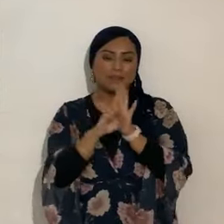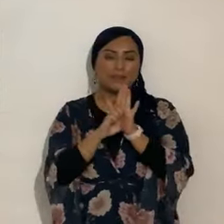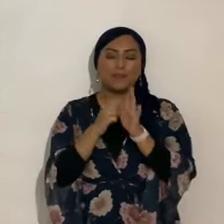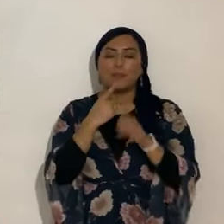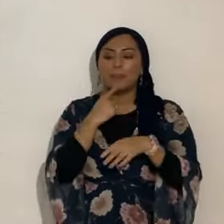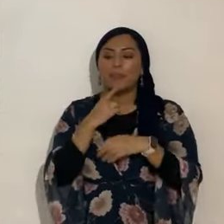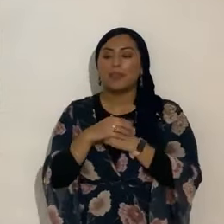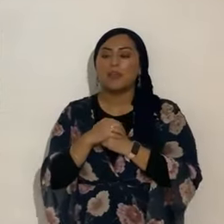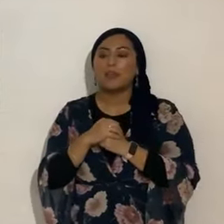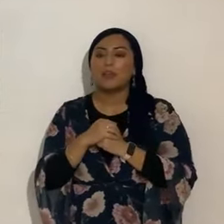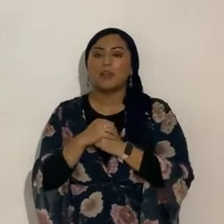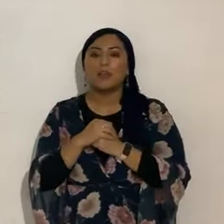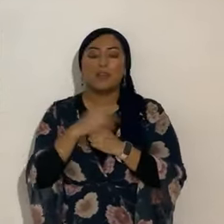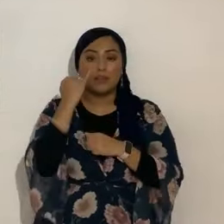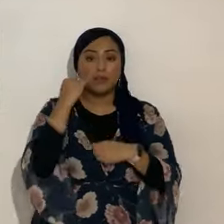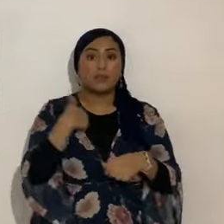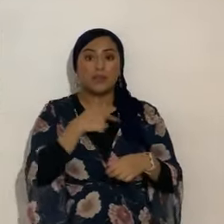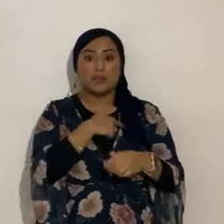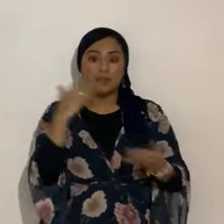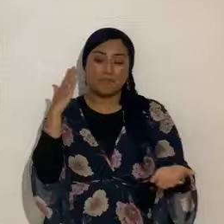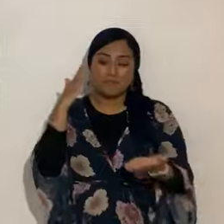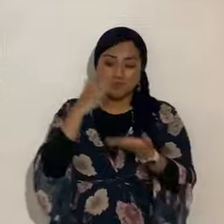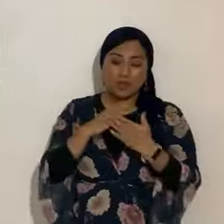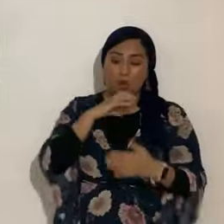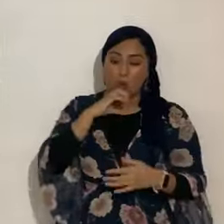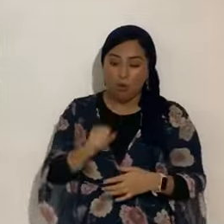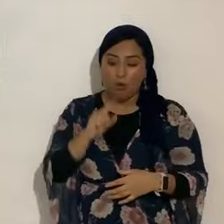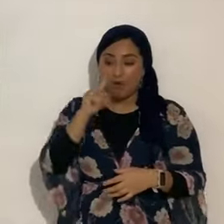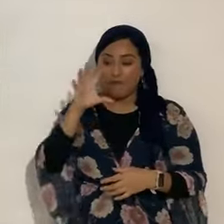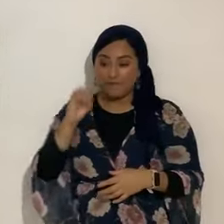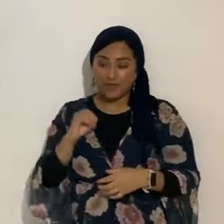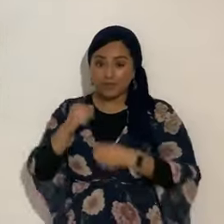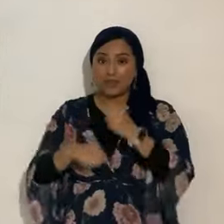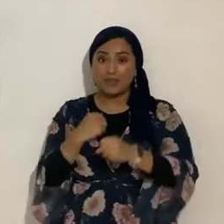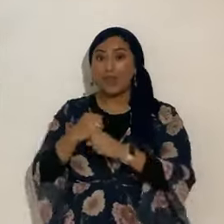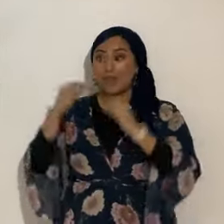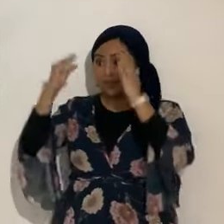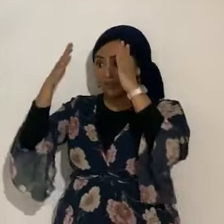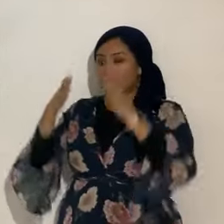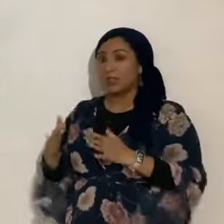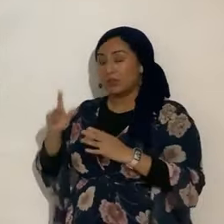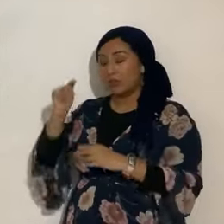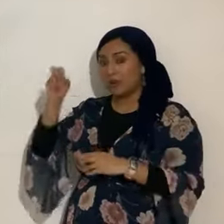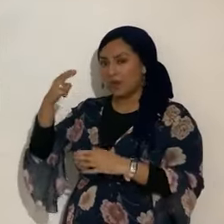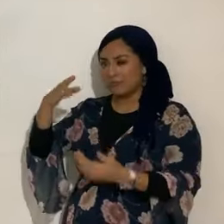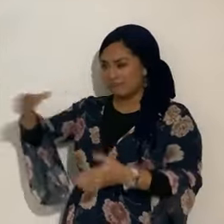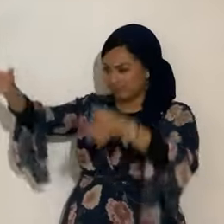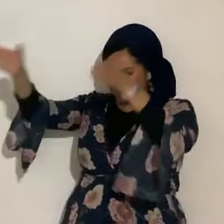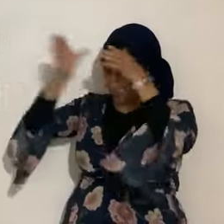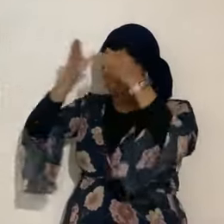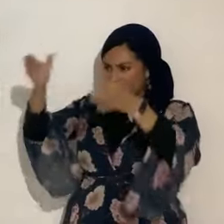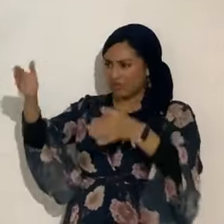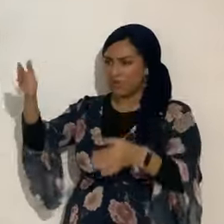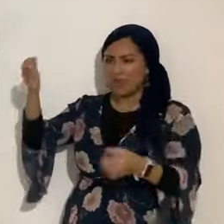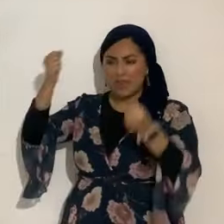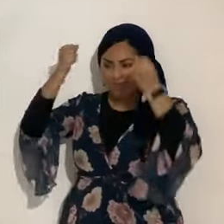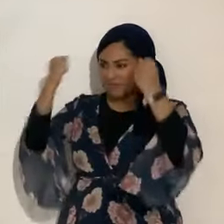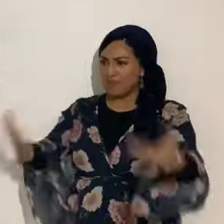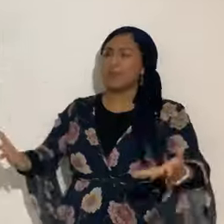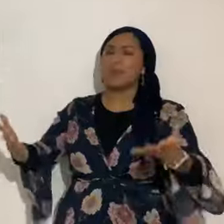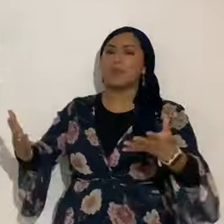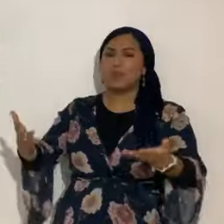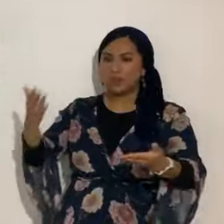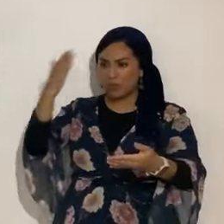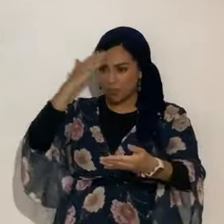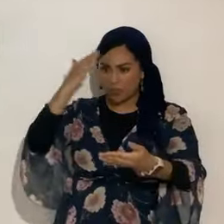¿verdad? Viviéramos 150 años y con un maestro de Torah que supiera muchísimo y supiera de todas las